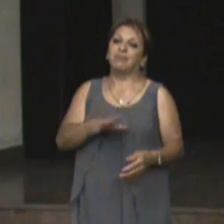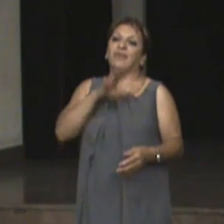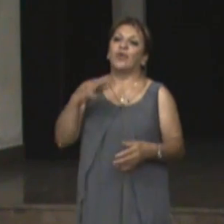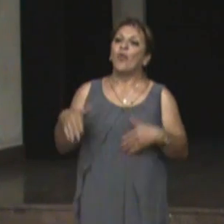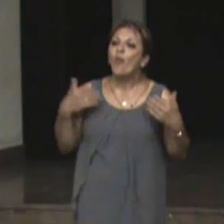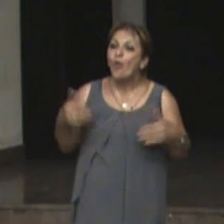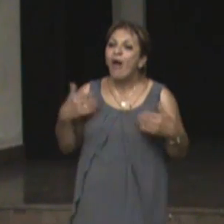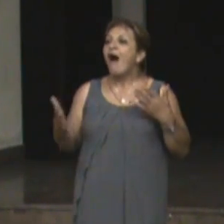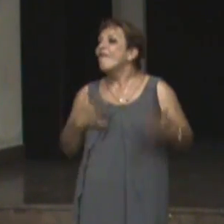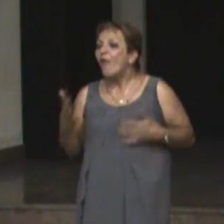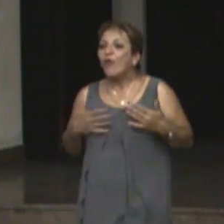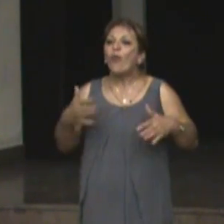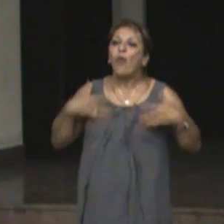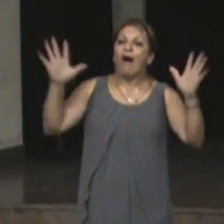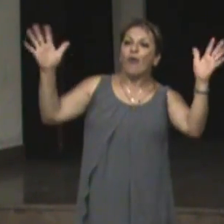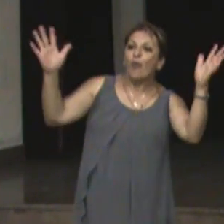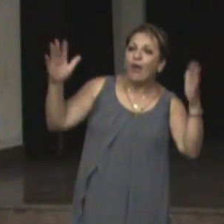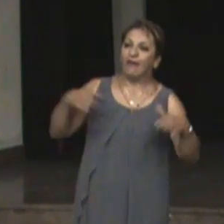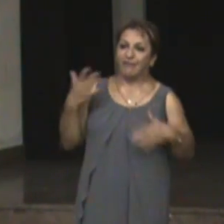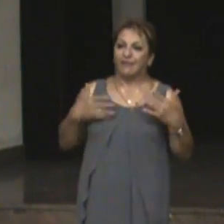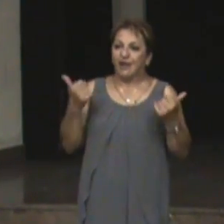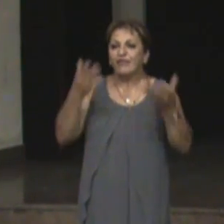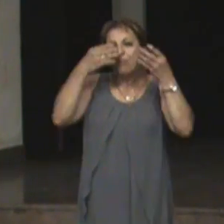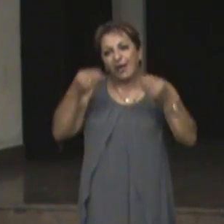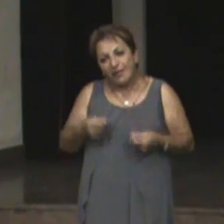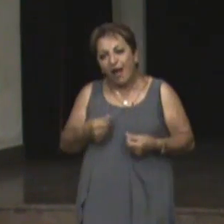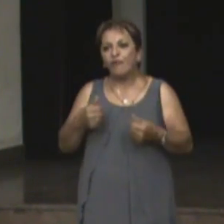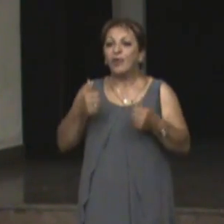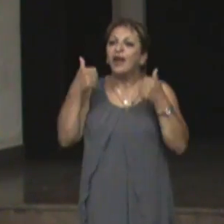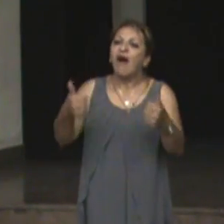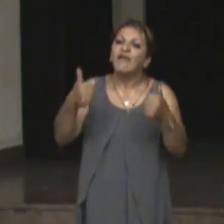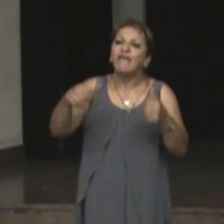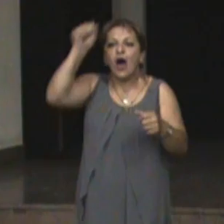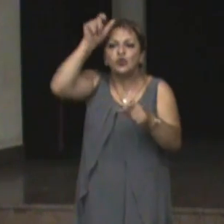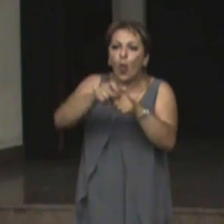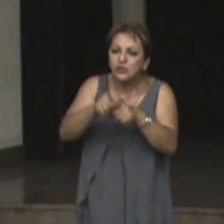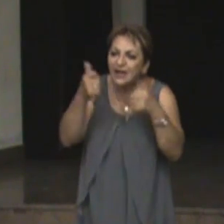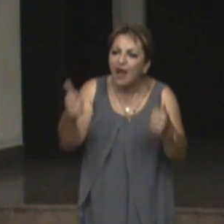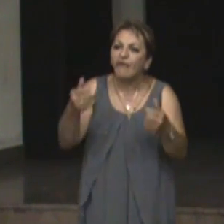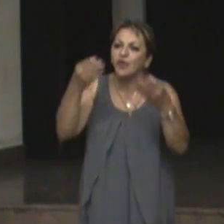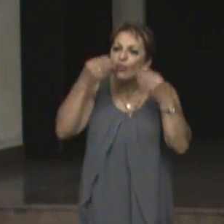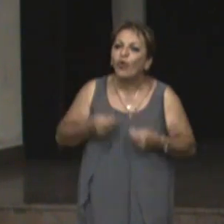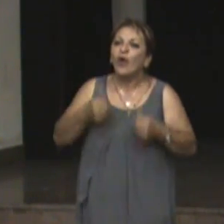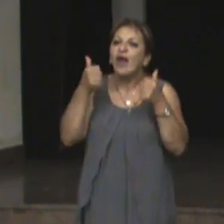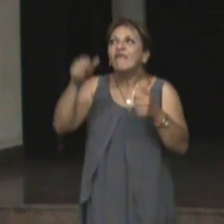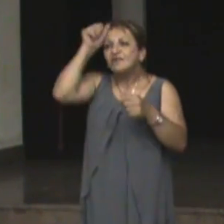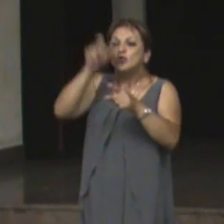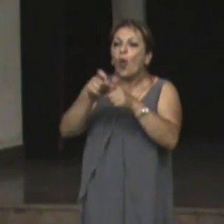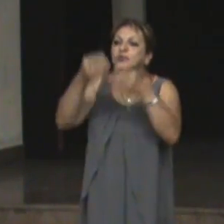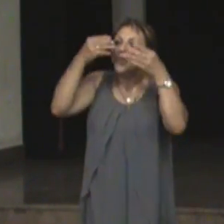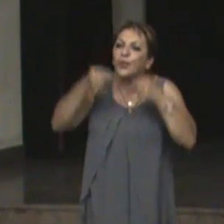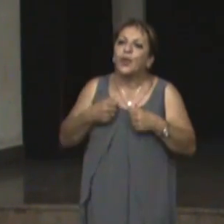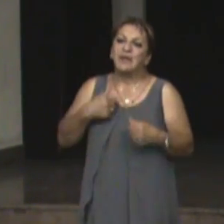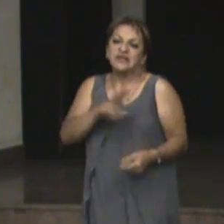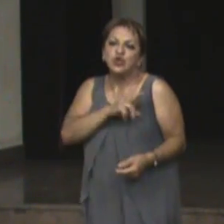ենք, ուրախանում ենք, կրճվում ենք, ուրախ, շատ լավ է, մխիթարվում ենք, ինչ լավն է Աստծո խոսքը, ինչ լավ է, որ կա մեկը, որպես անմնացող